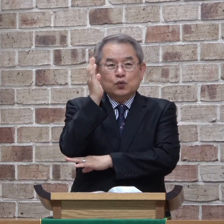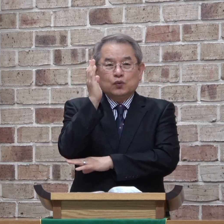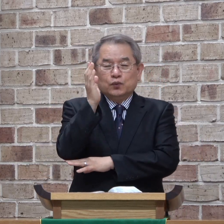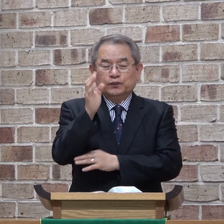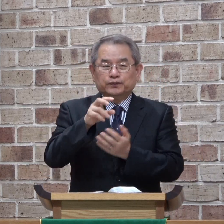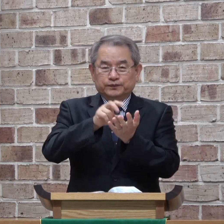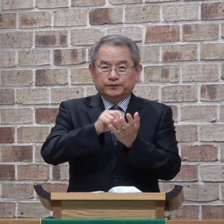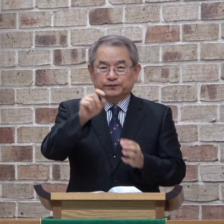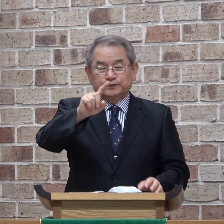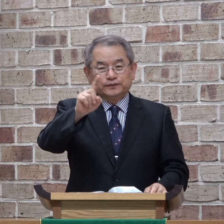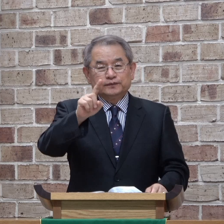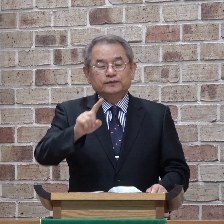오늘 설교 제목은